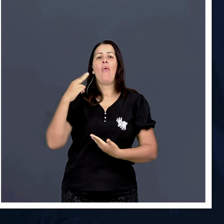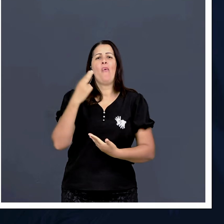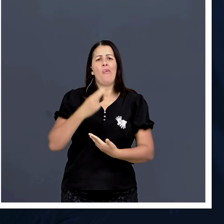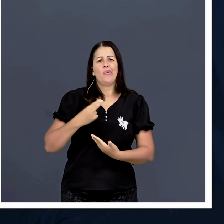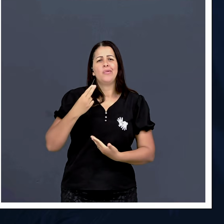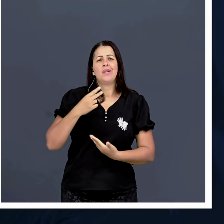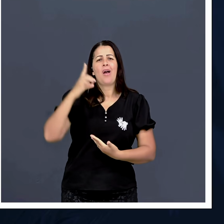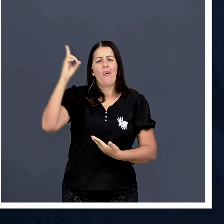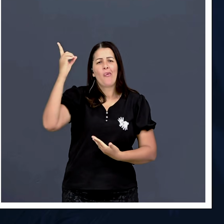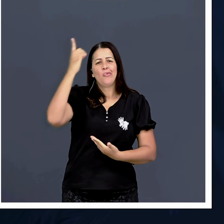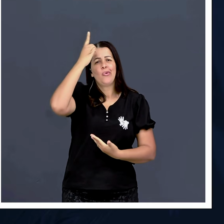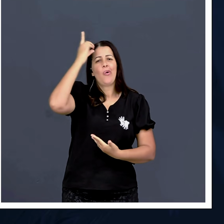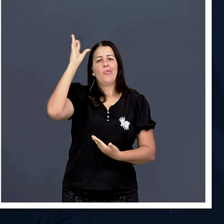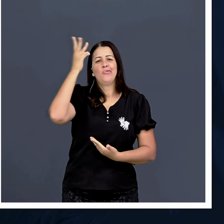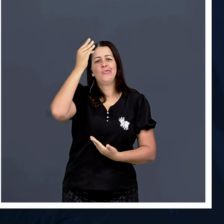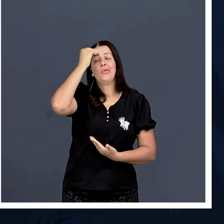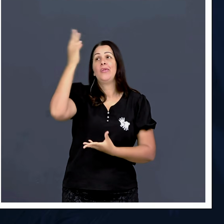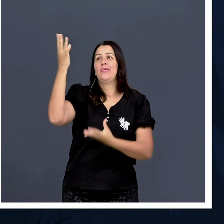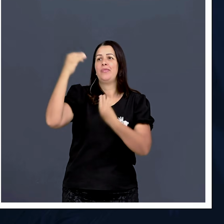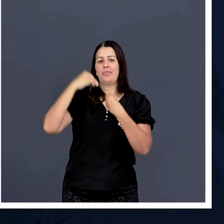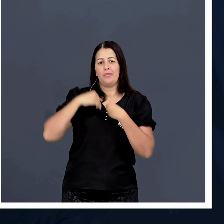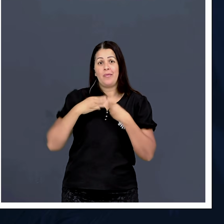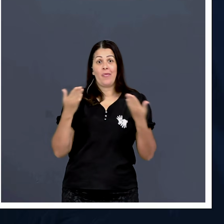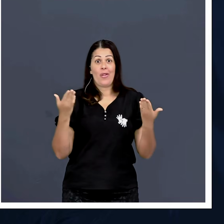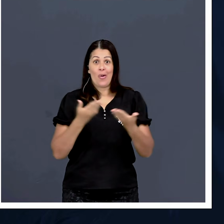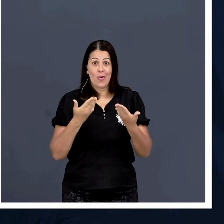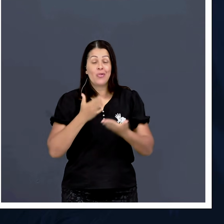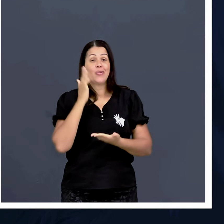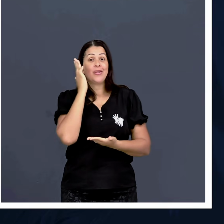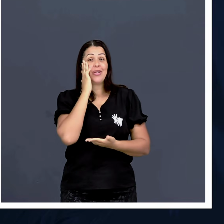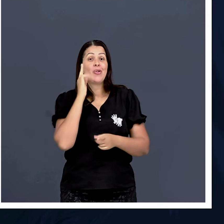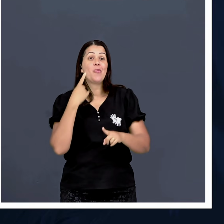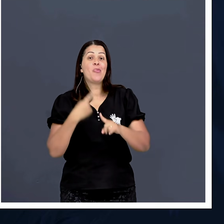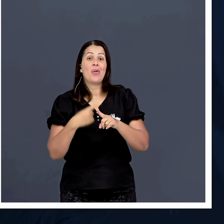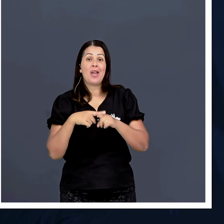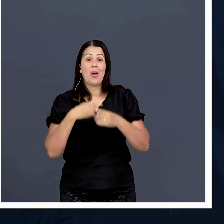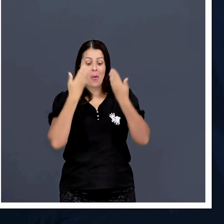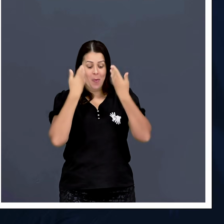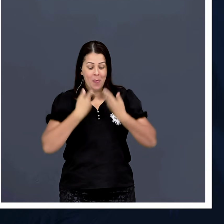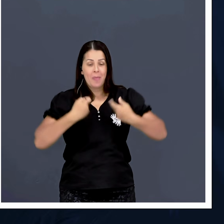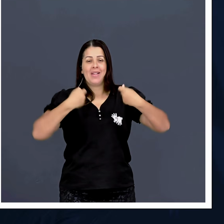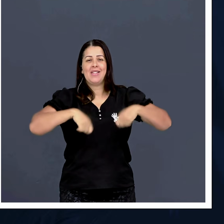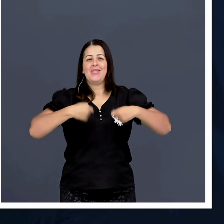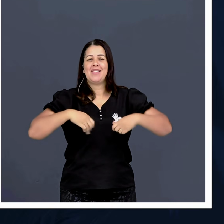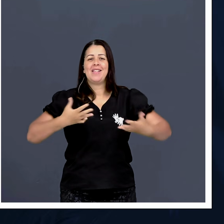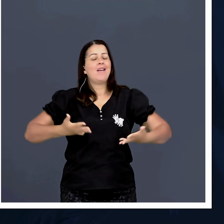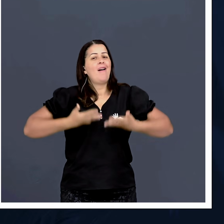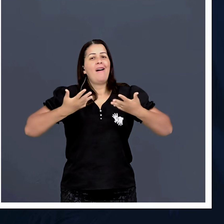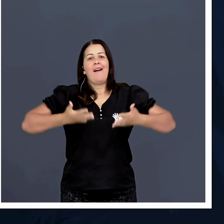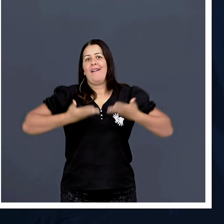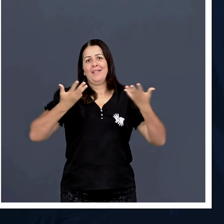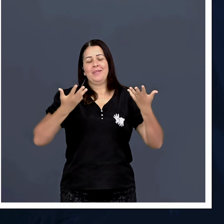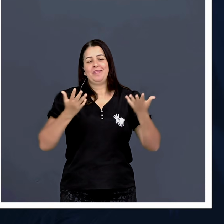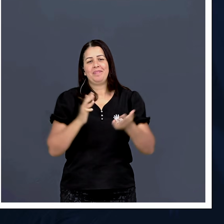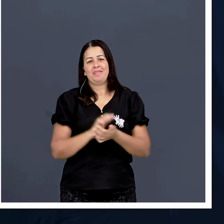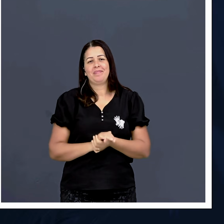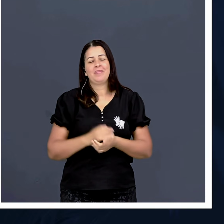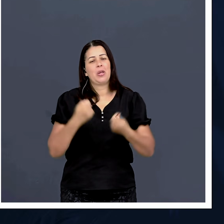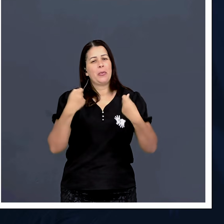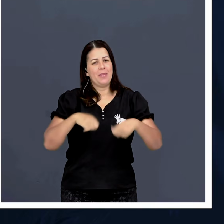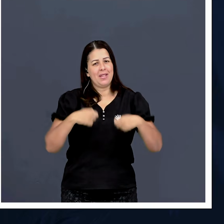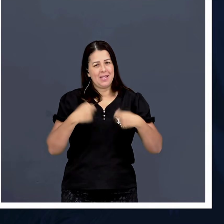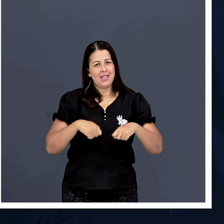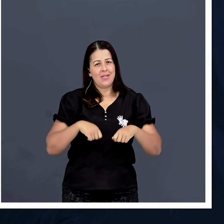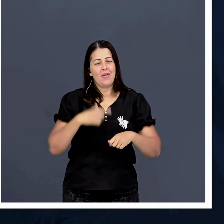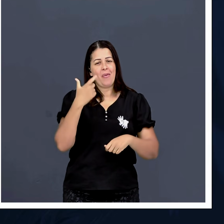muito bem o dom que Deus nos deu. Hoje eu entendo porque eu preciso ser assim. Hoje eu entendo que para